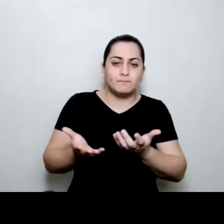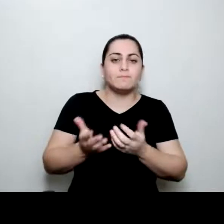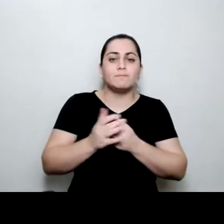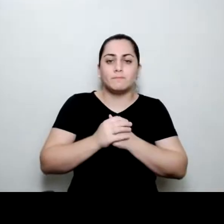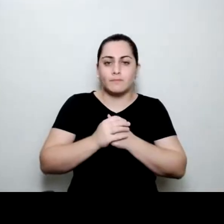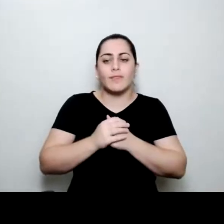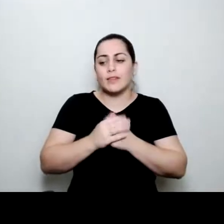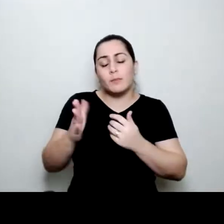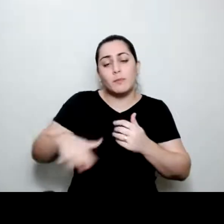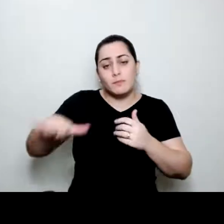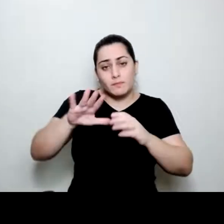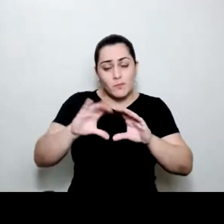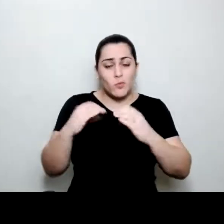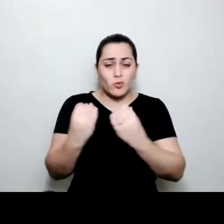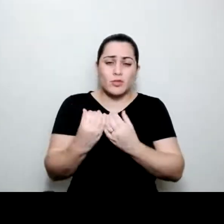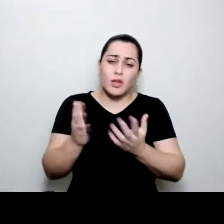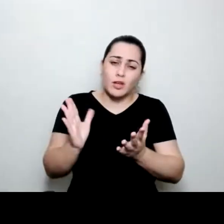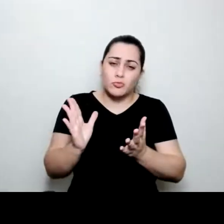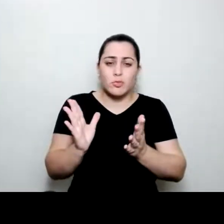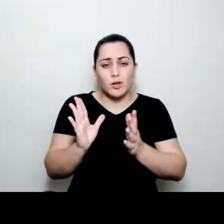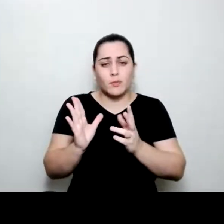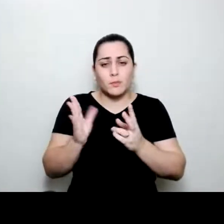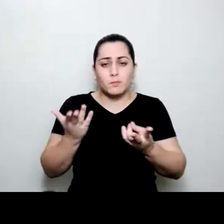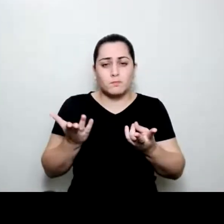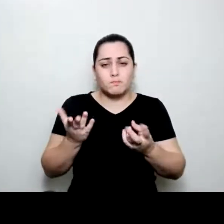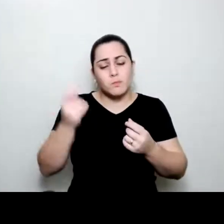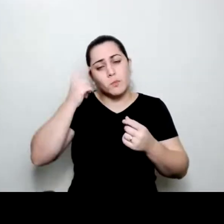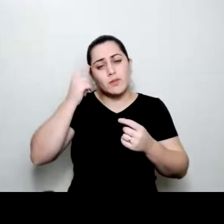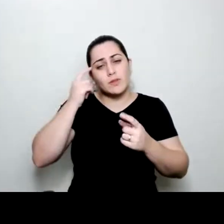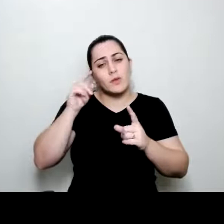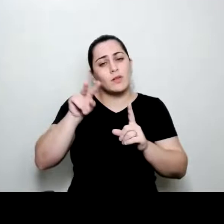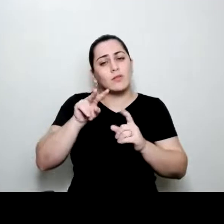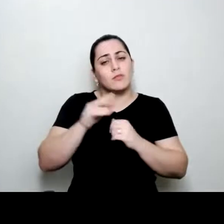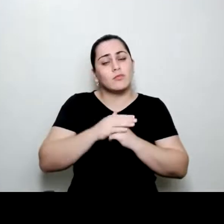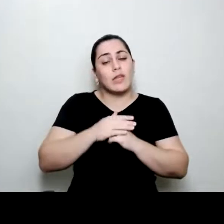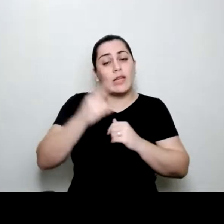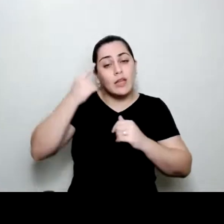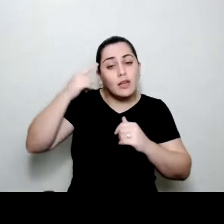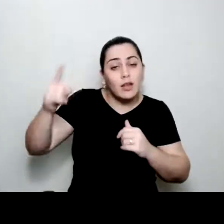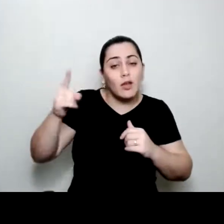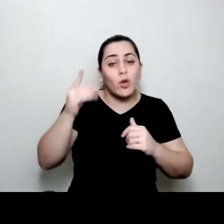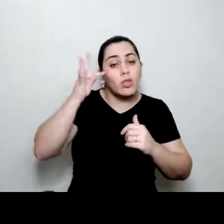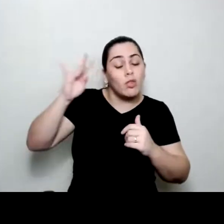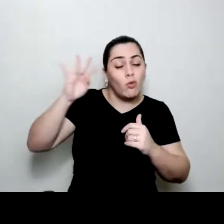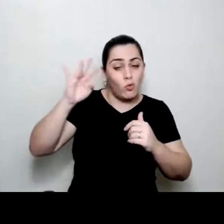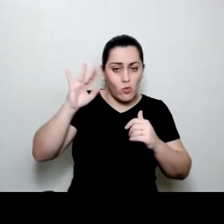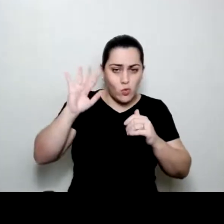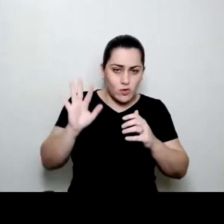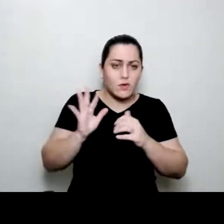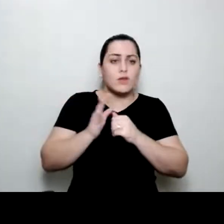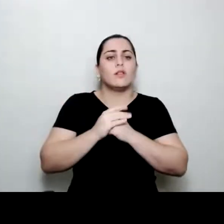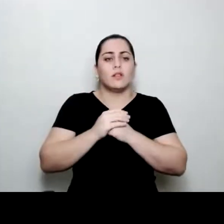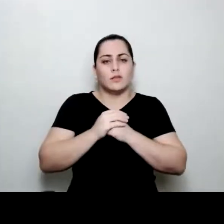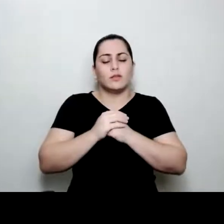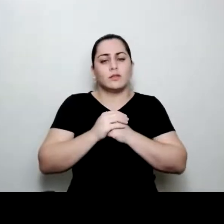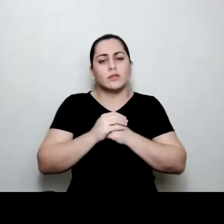Para essas comunidades, quer dizer, pelo menos do ponto de vista, pelo menos idealmente ou teoricamente,